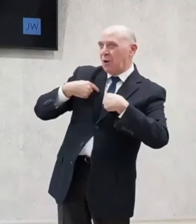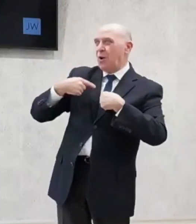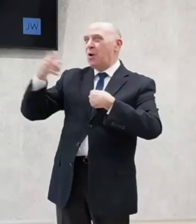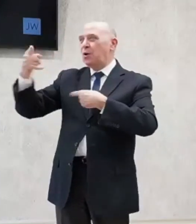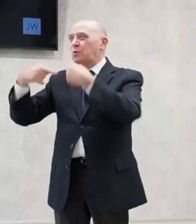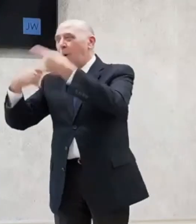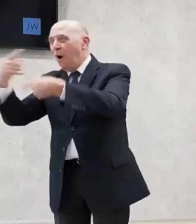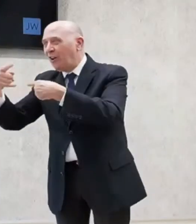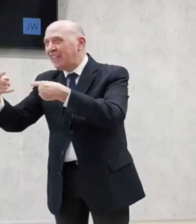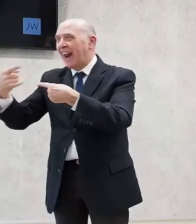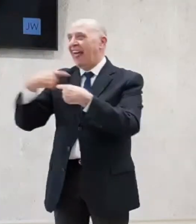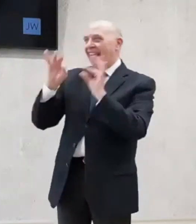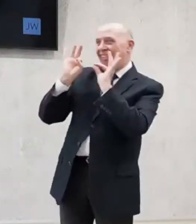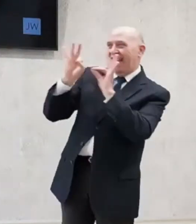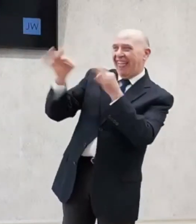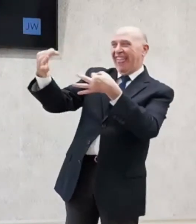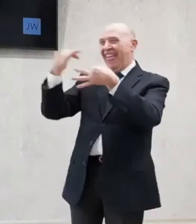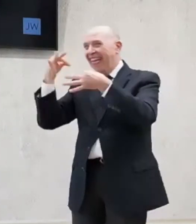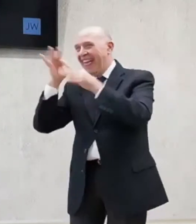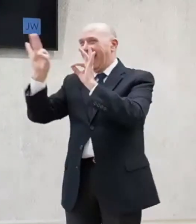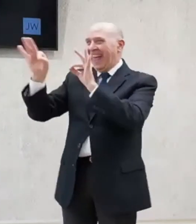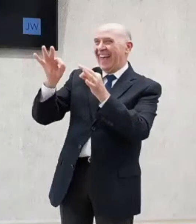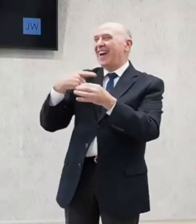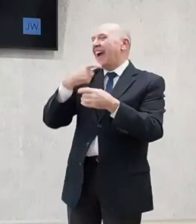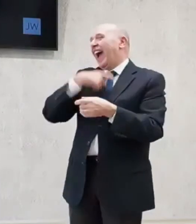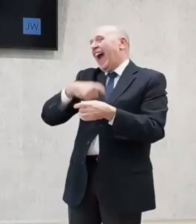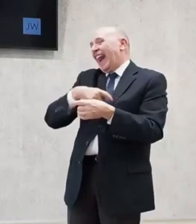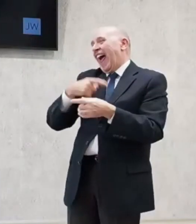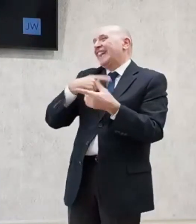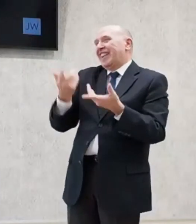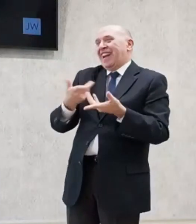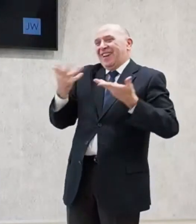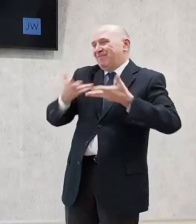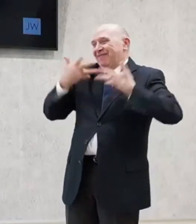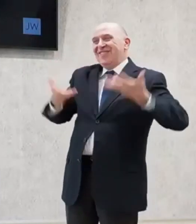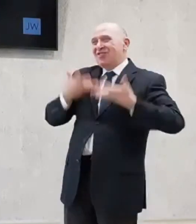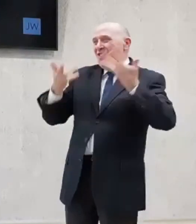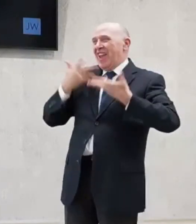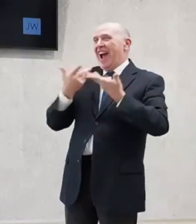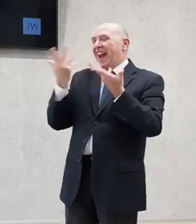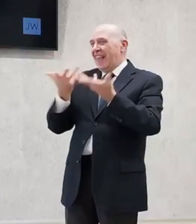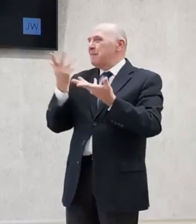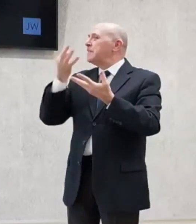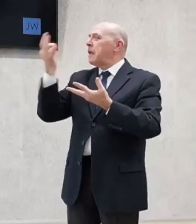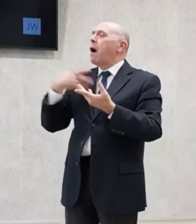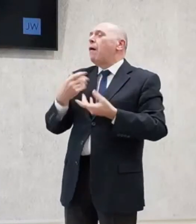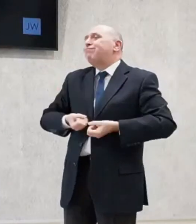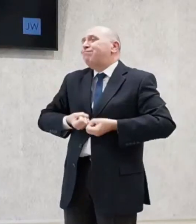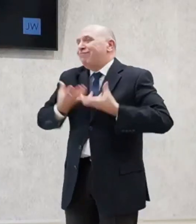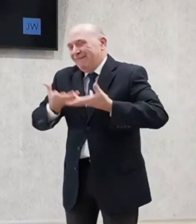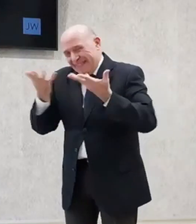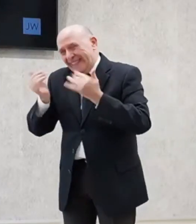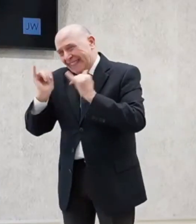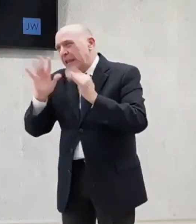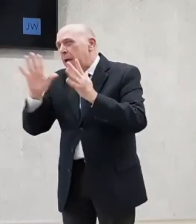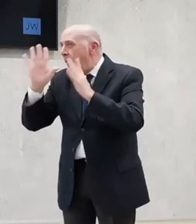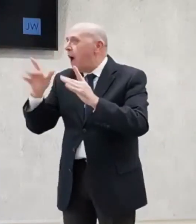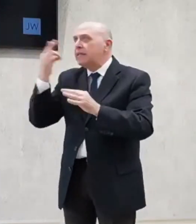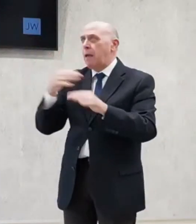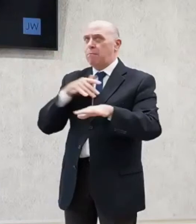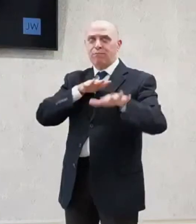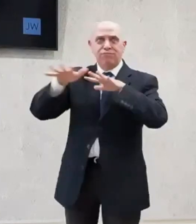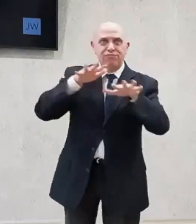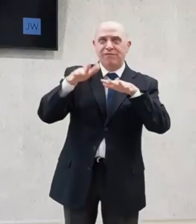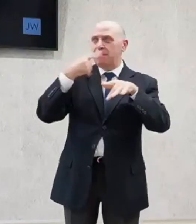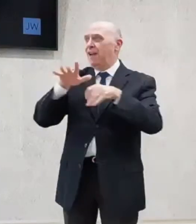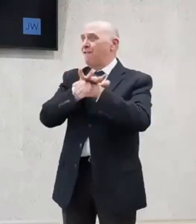carattere aperto gioviale a volte impulsivo ma intraprendente in quello che si doveva fare per la famiglia